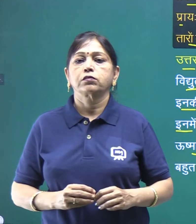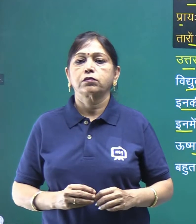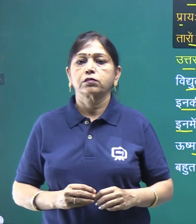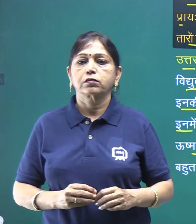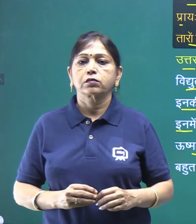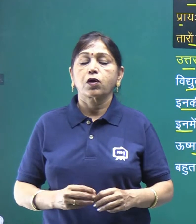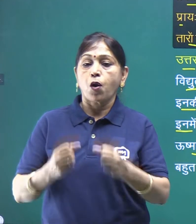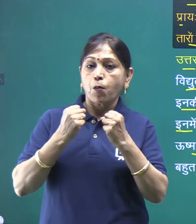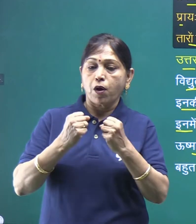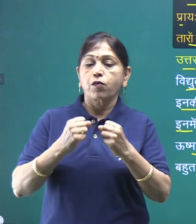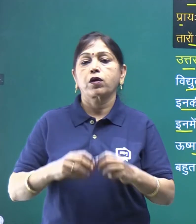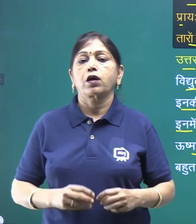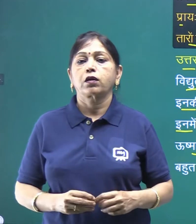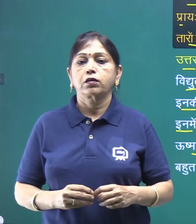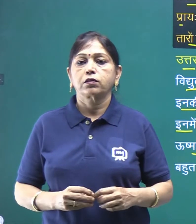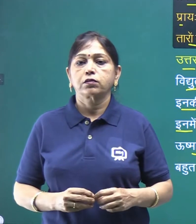शक्ति का